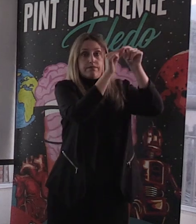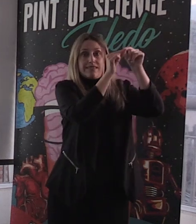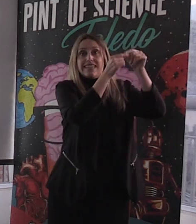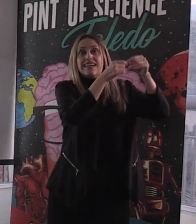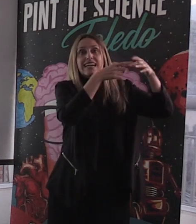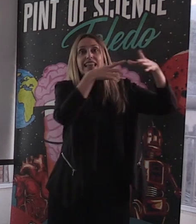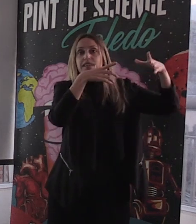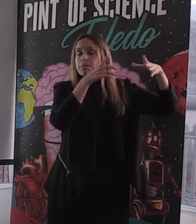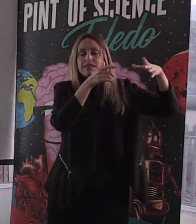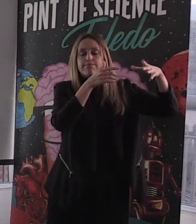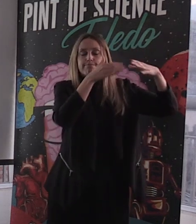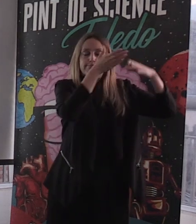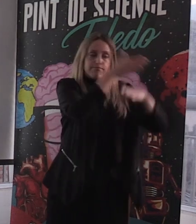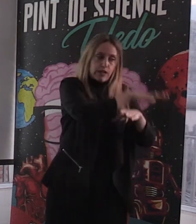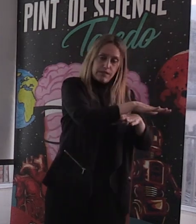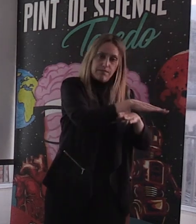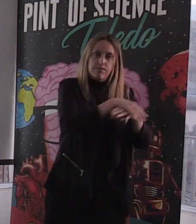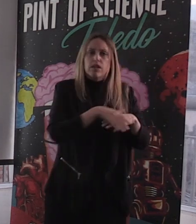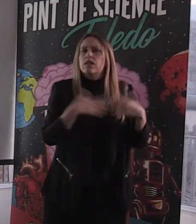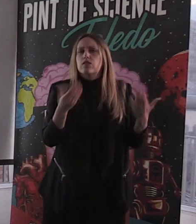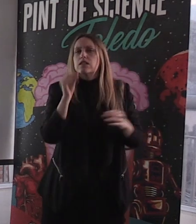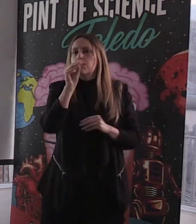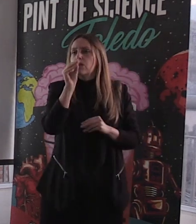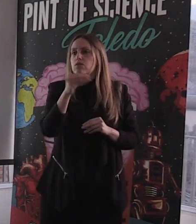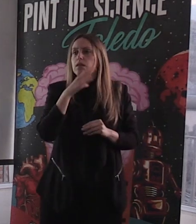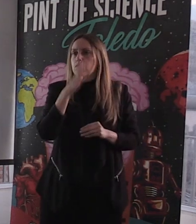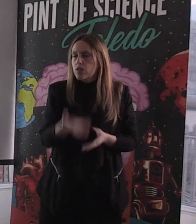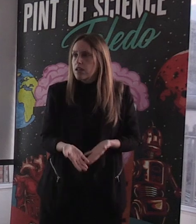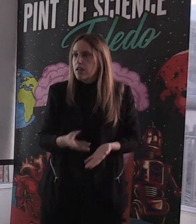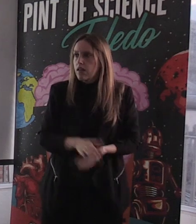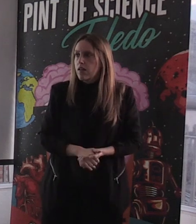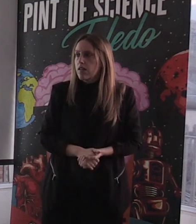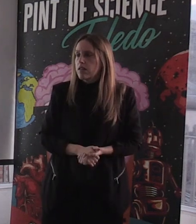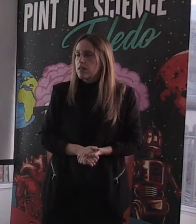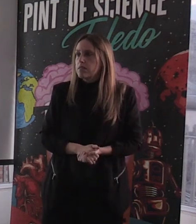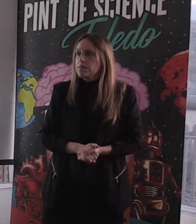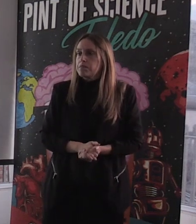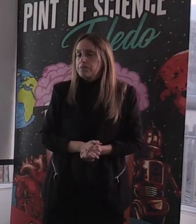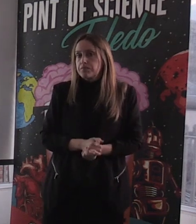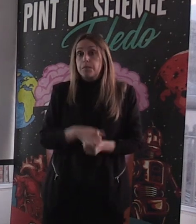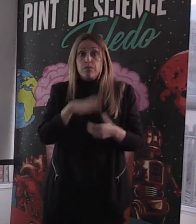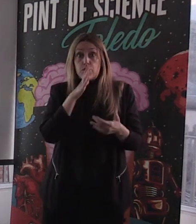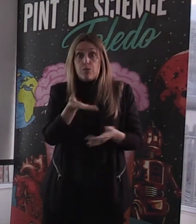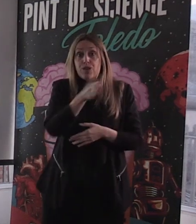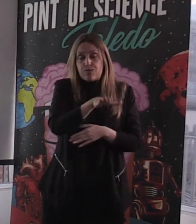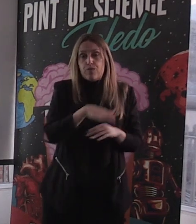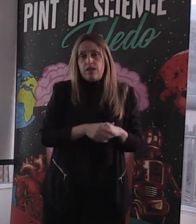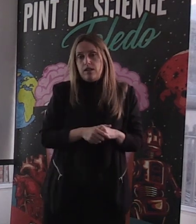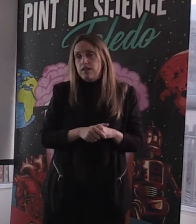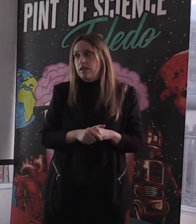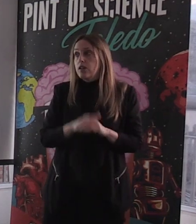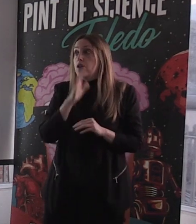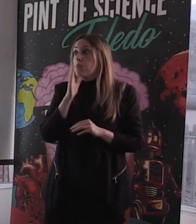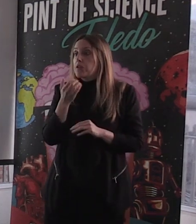mueren. Y la pregunta ahora es, ¿por qué pasa esto? La senescencia celular. Porque si podemos